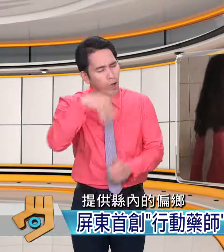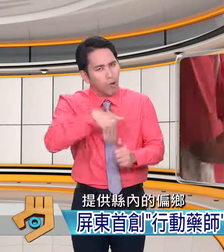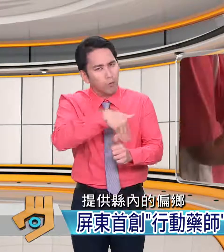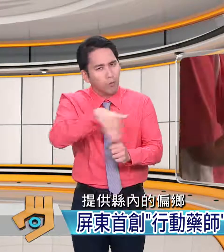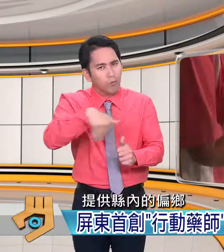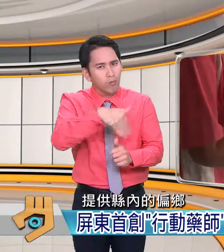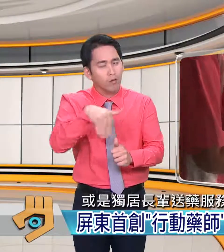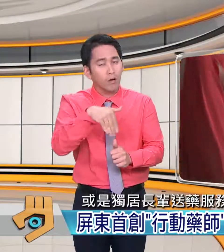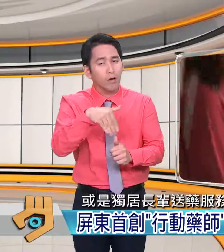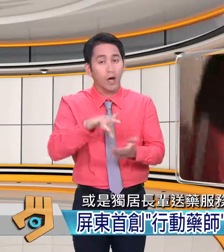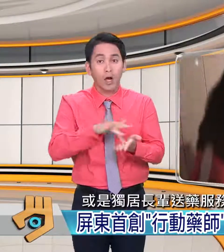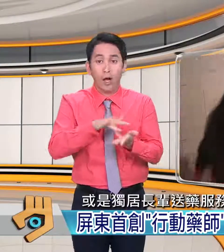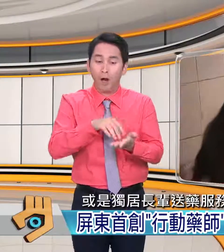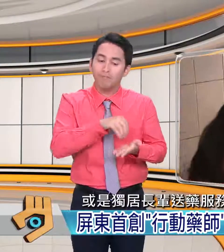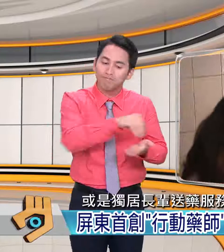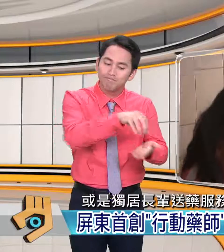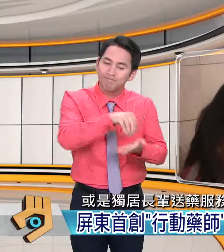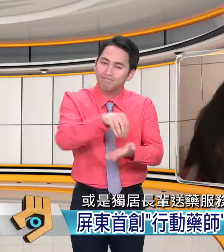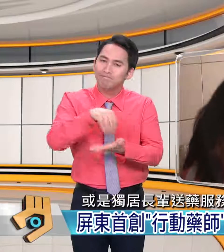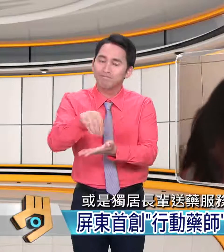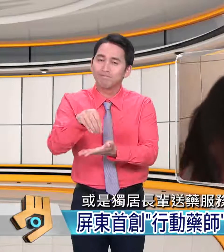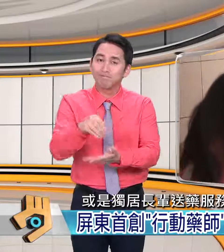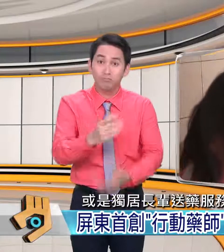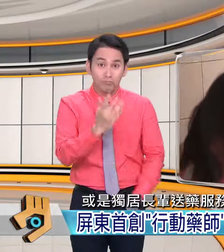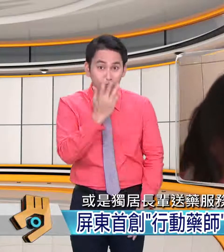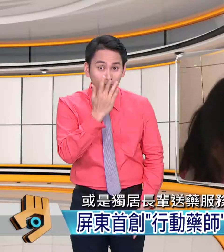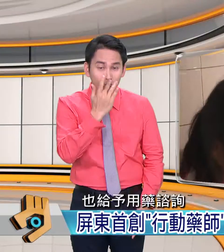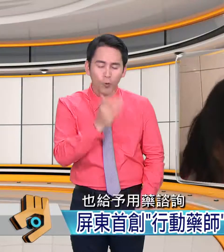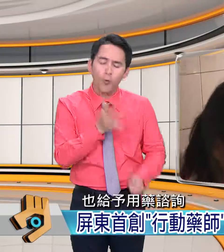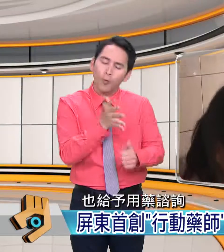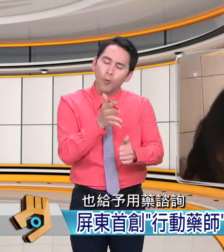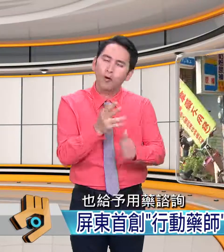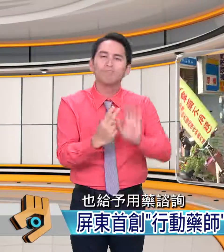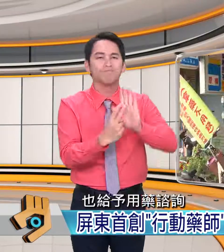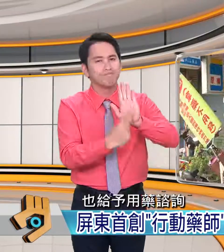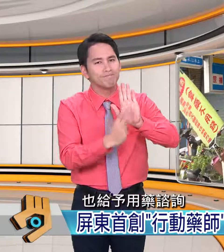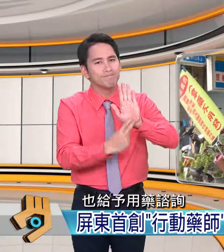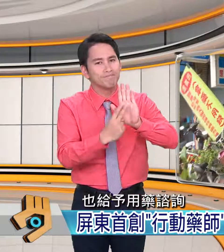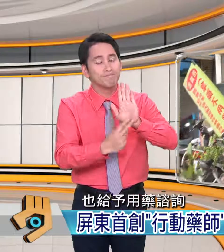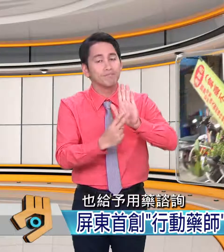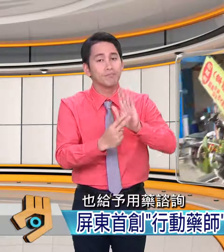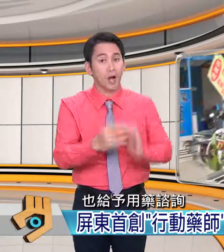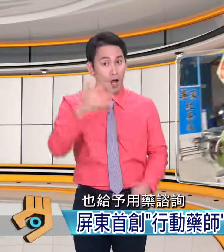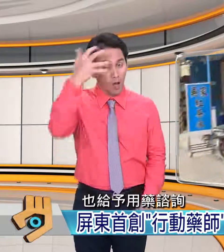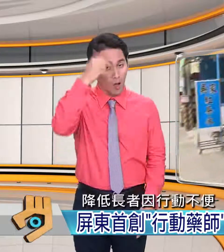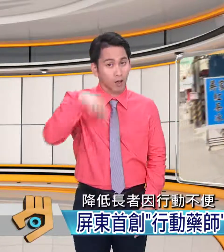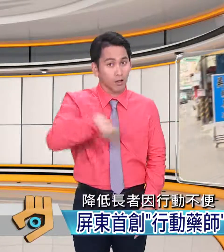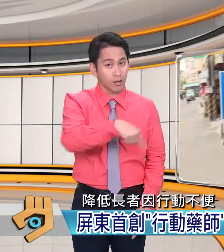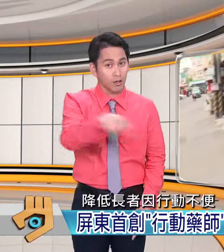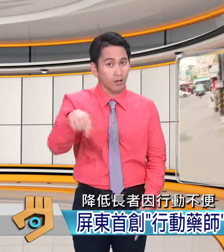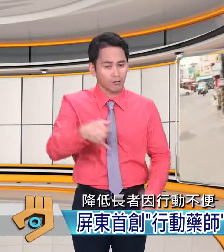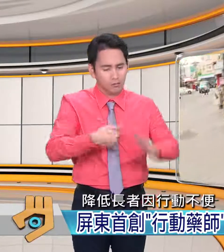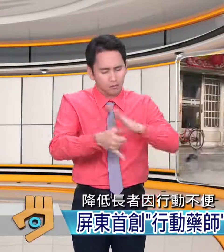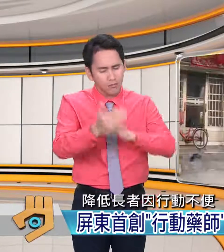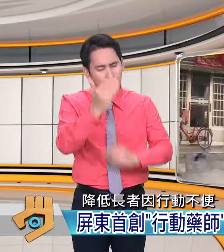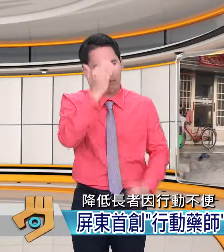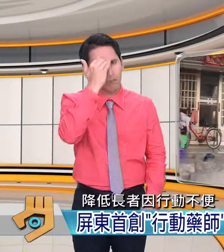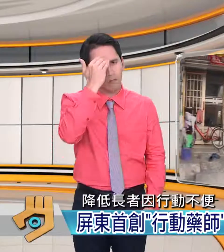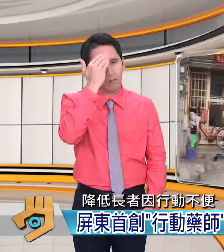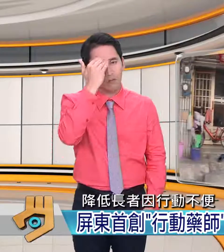或是独居长辈送药服务，也给予用药咨询，降低长者因为行动不